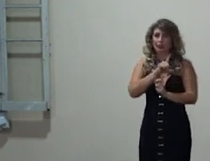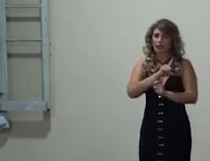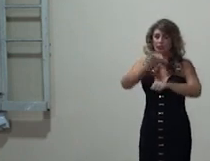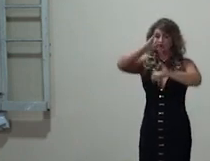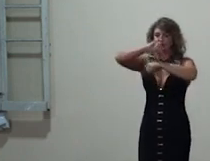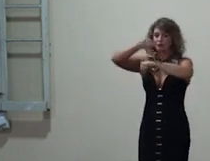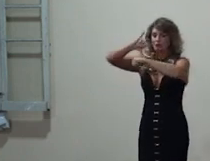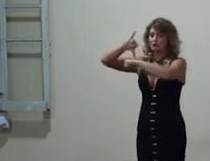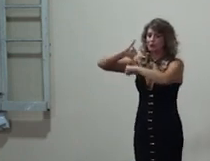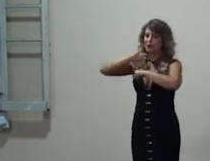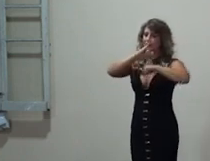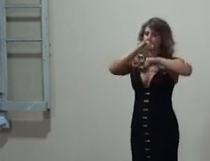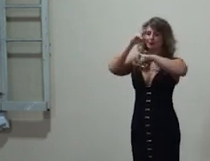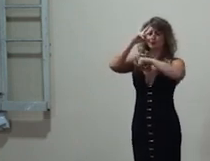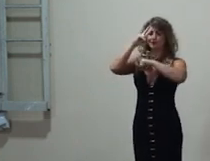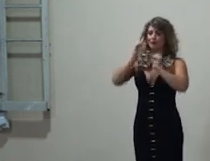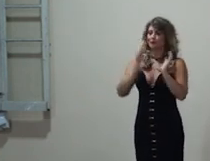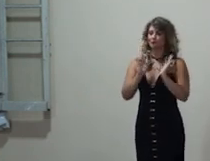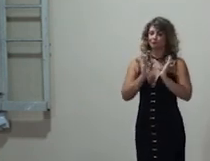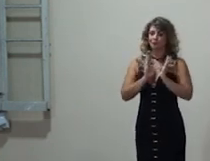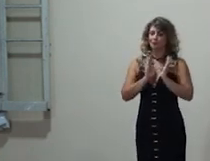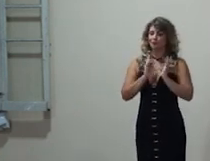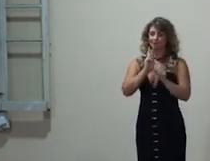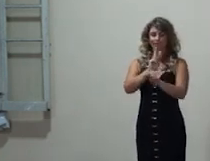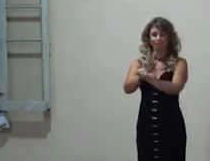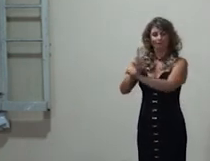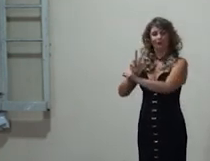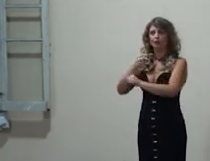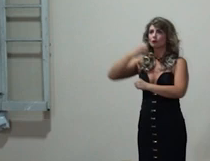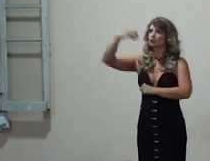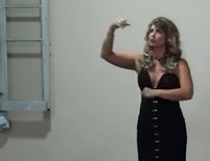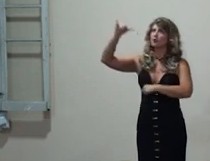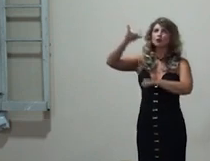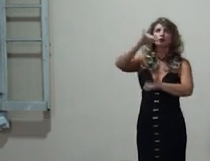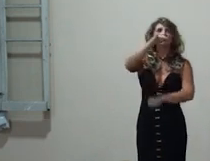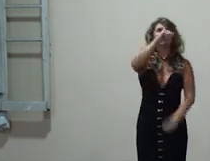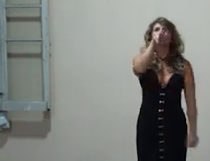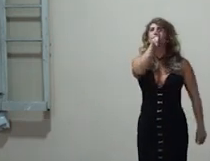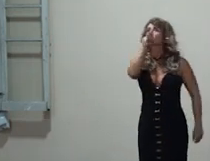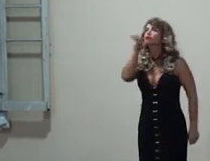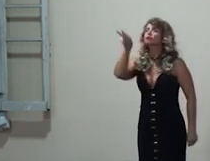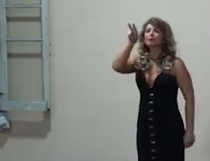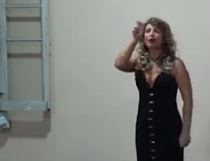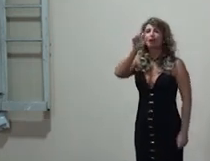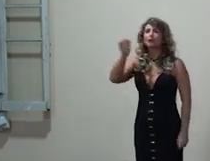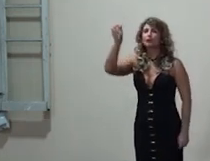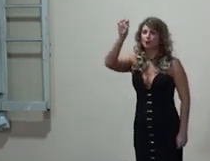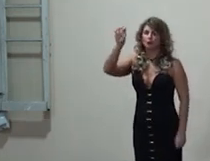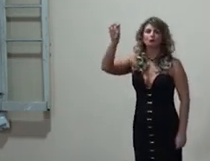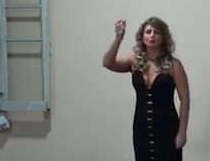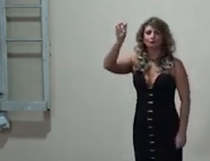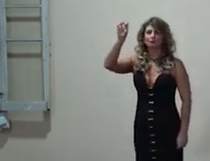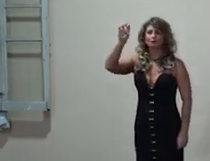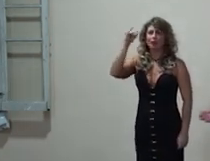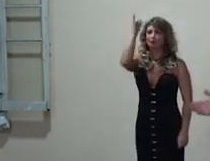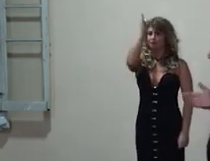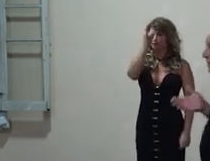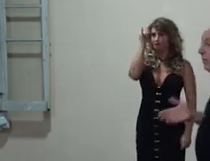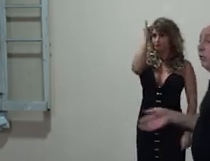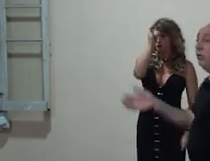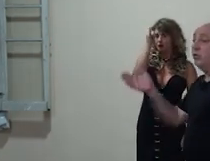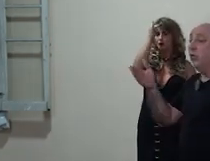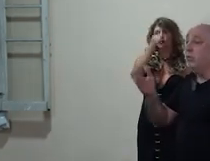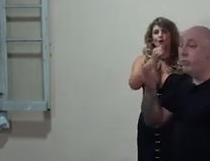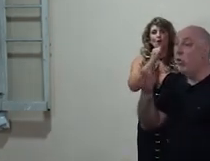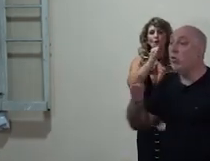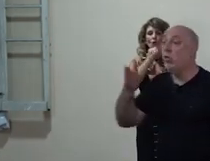centros históricos muito bem preservados, a gente que viaja por ofício à Europa. Os museus, por